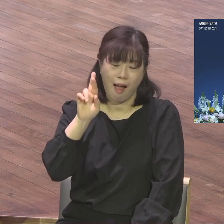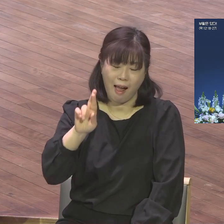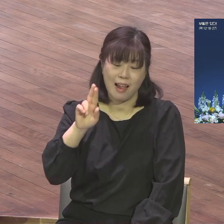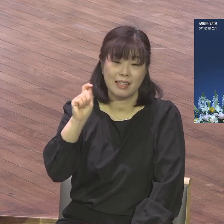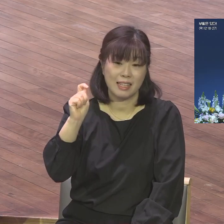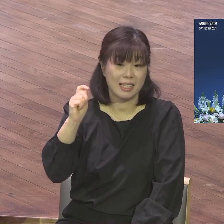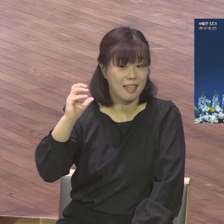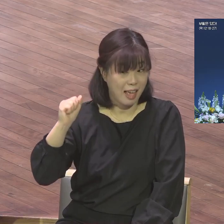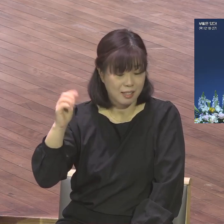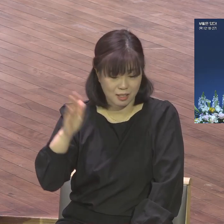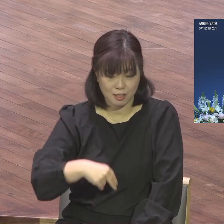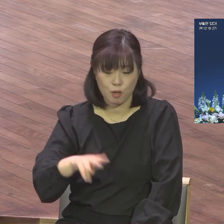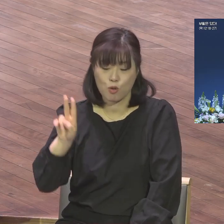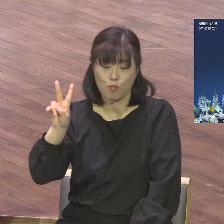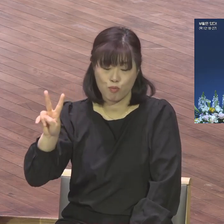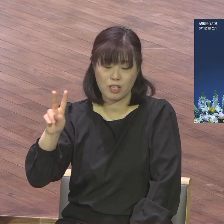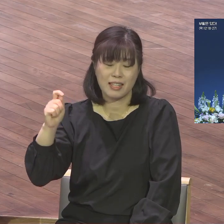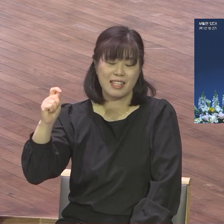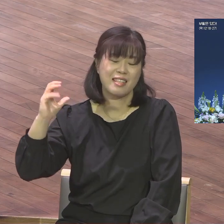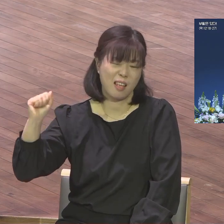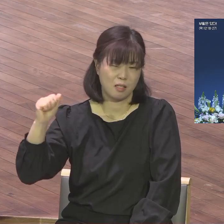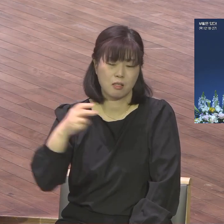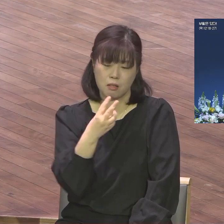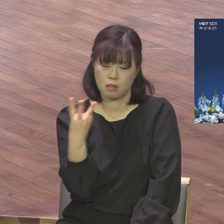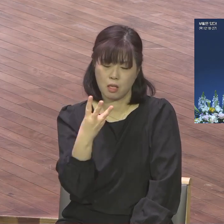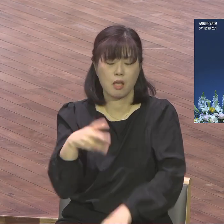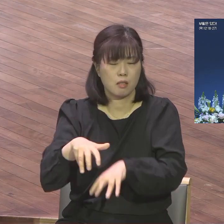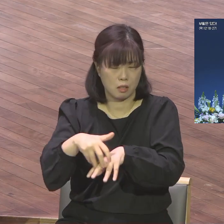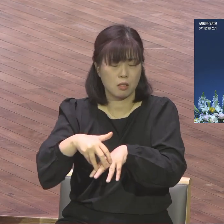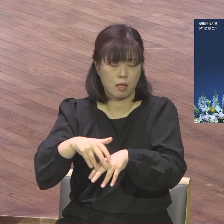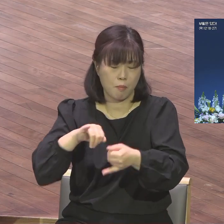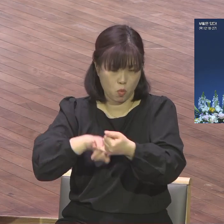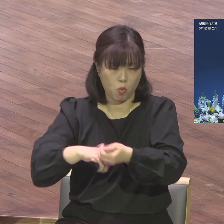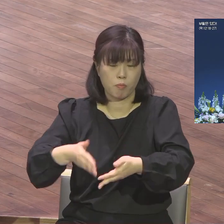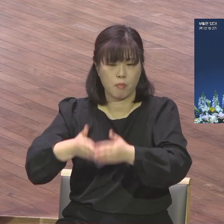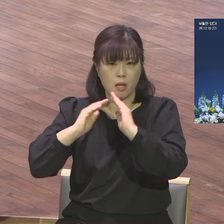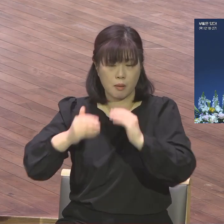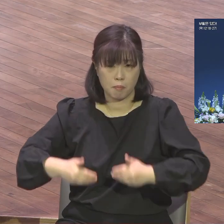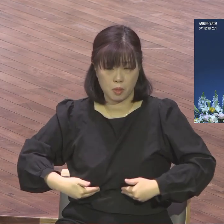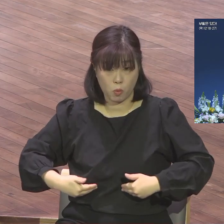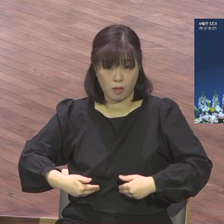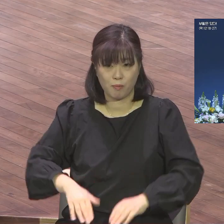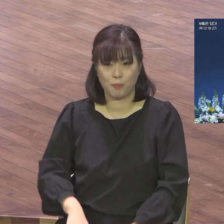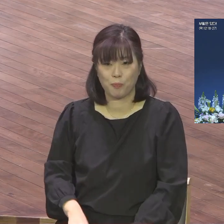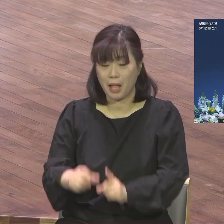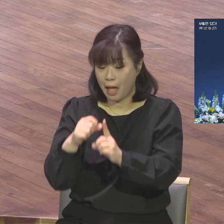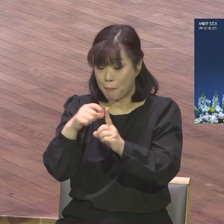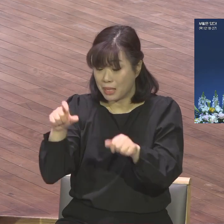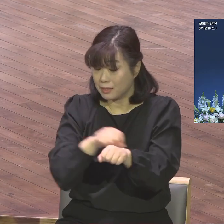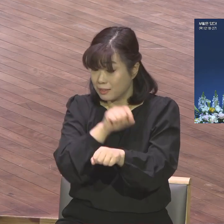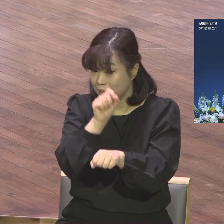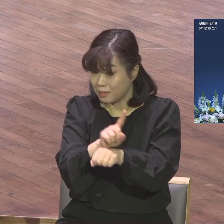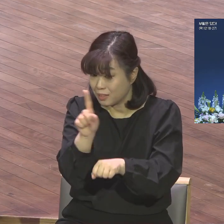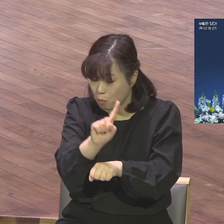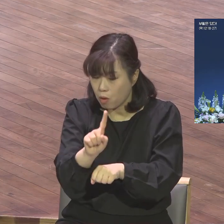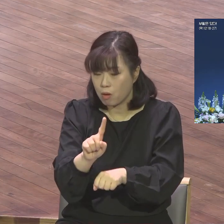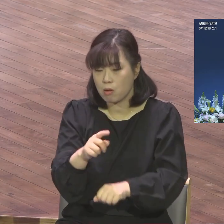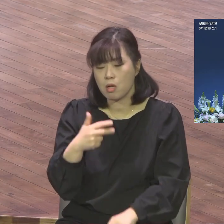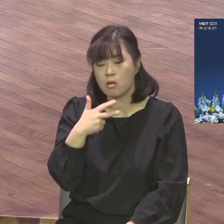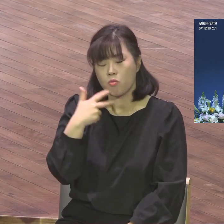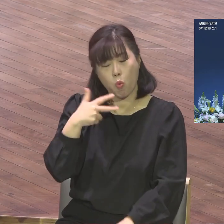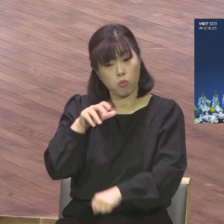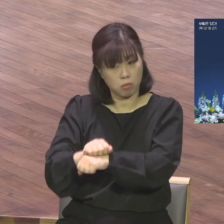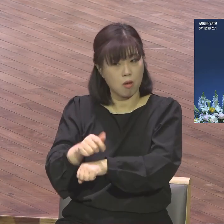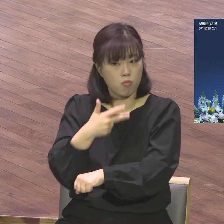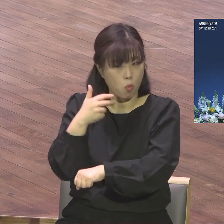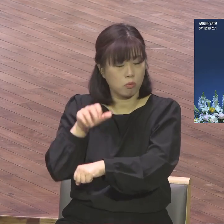파키스탄은 거의 대부분 영어를 잘해요. 영어, 영국에 속국이 돼 있어가지고 그런 기관 때문에 그런지 거의